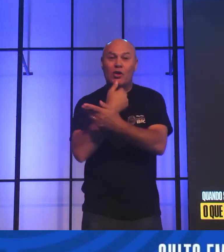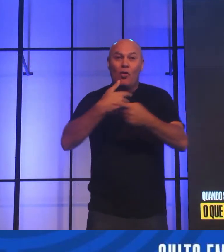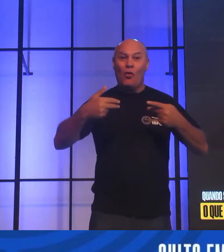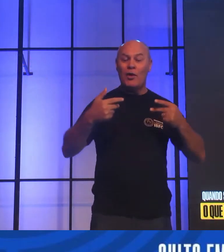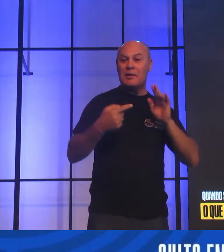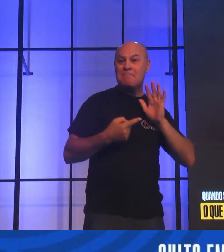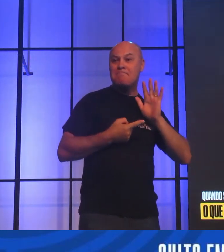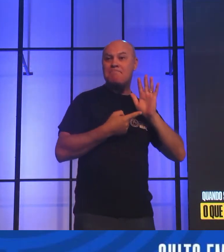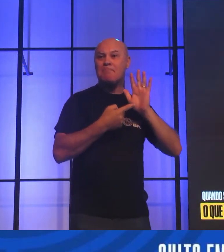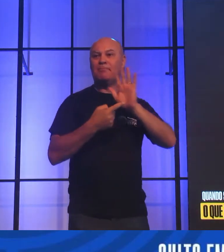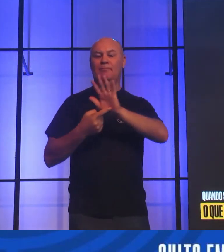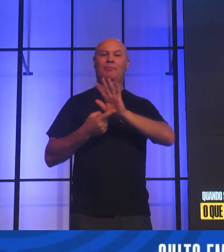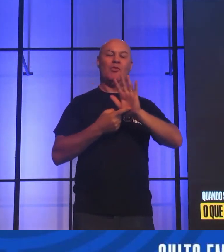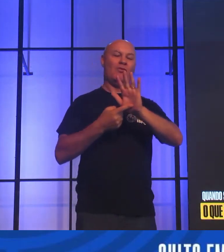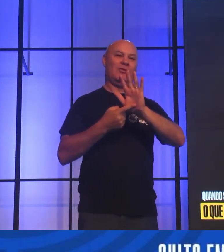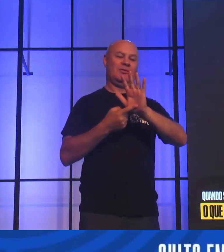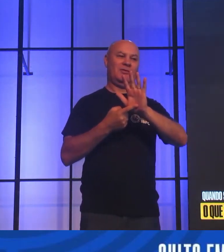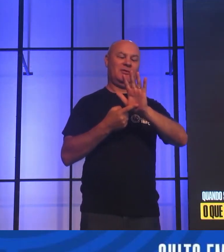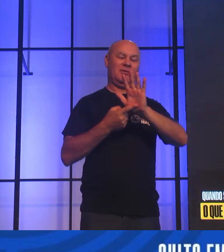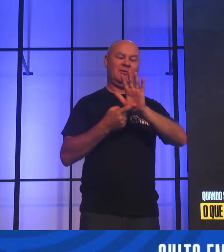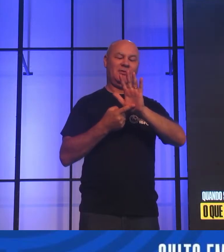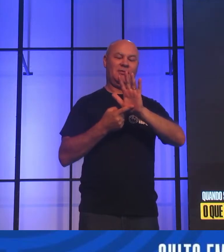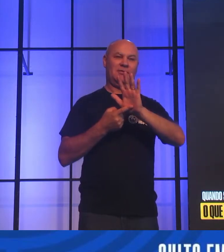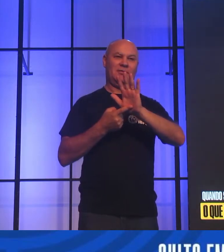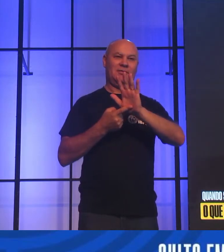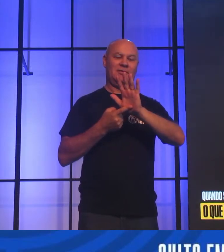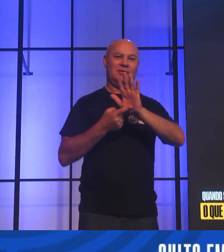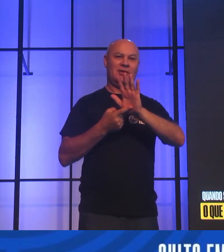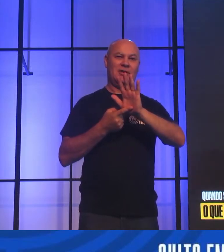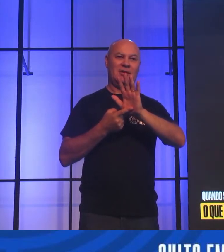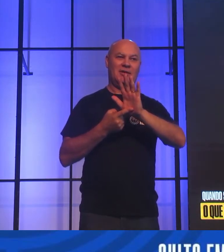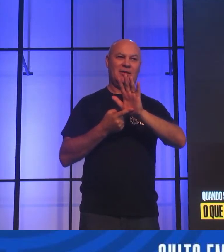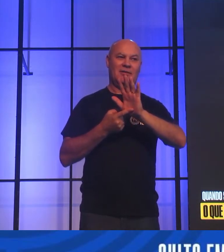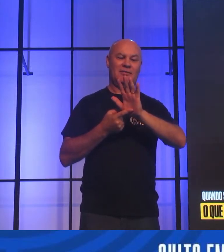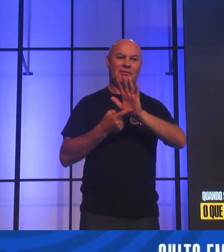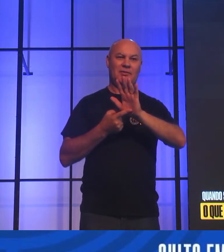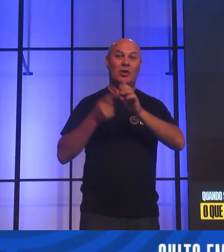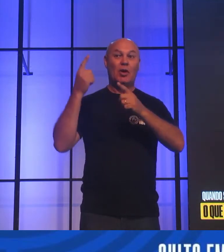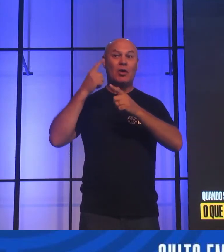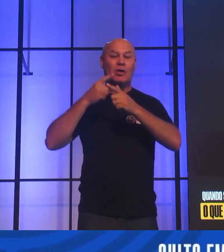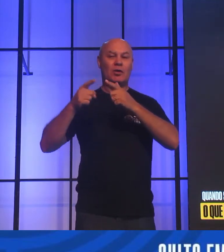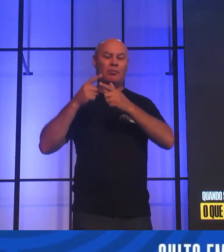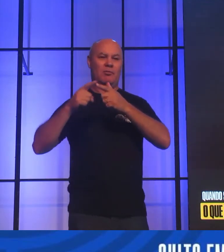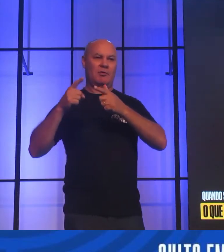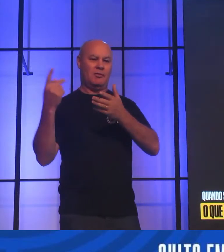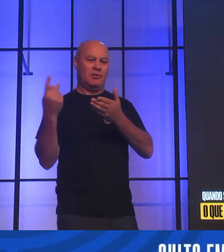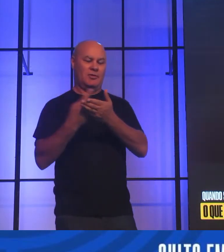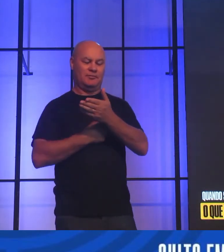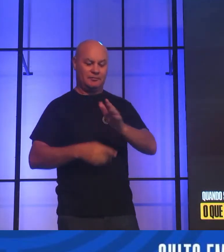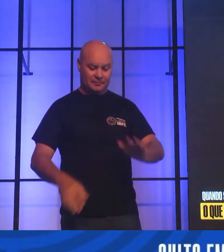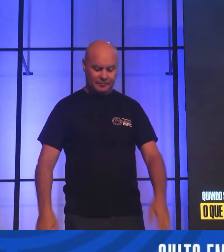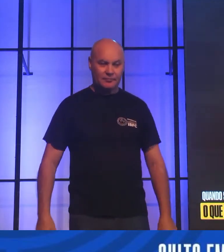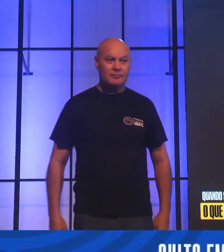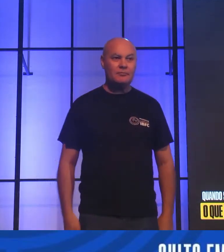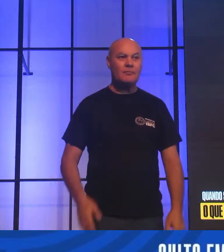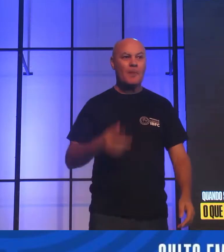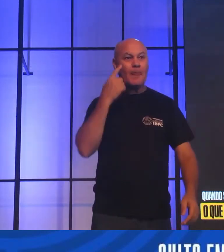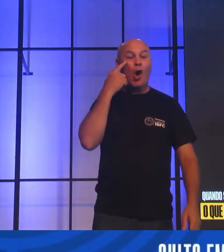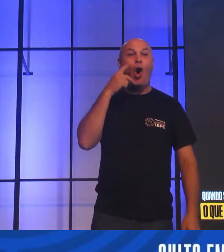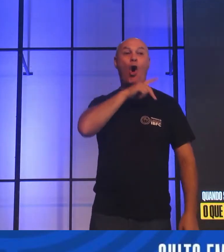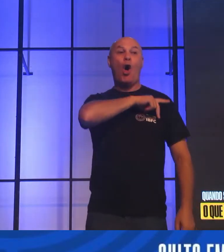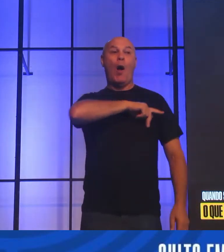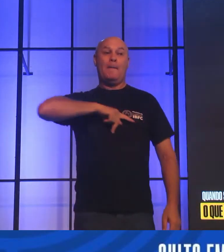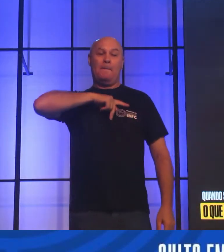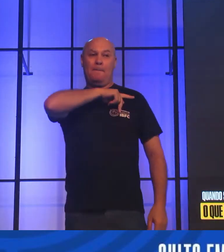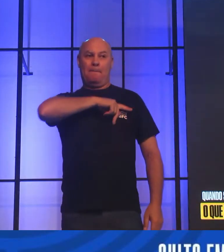mais importante do que o que aconteceu. Vejam que o apóstolo Paulo diz,